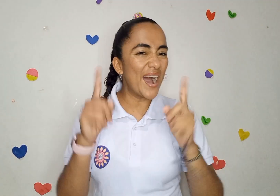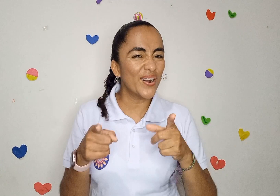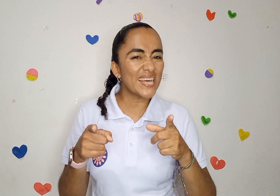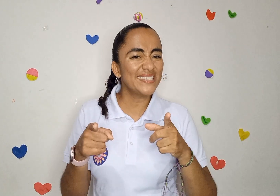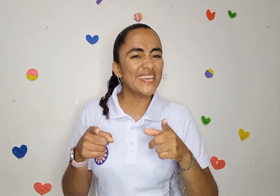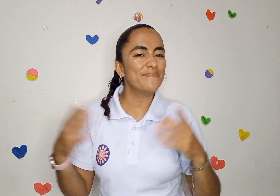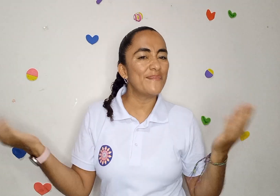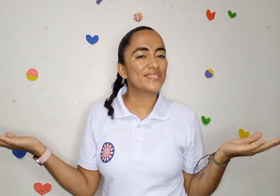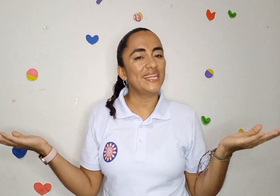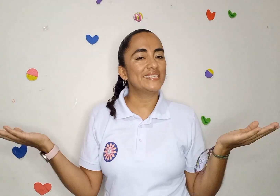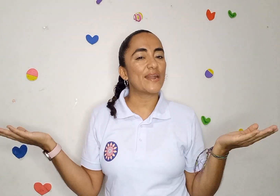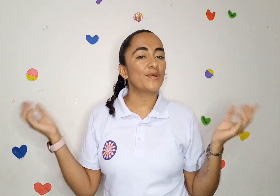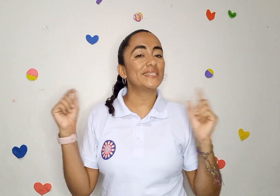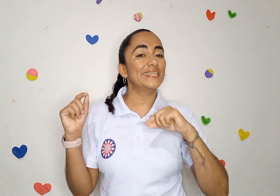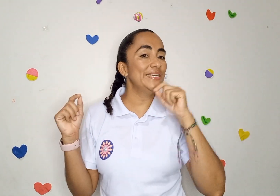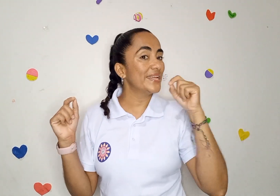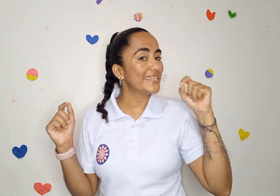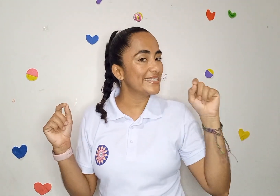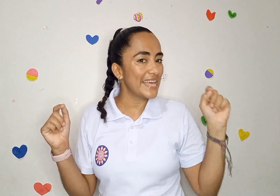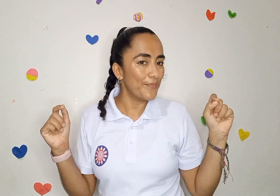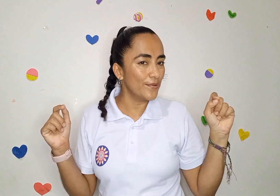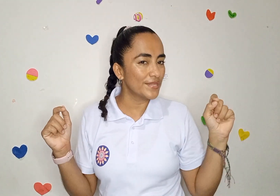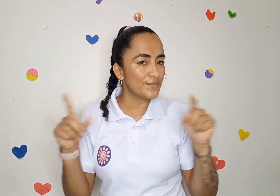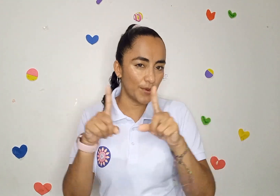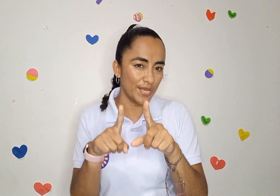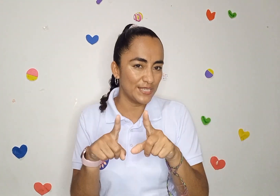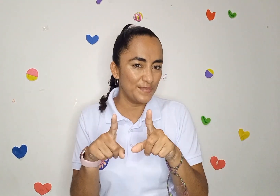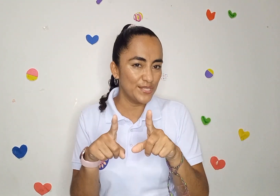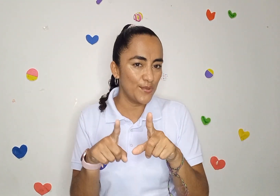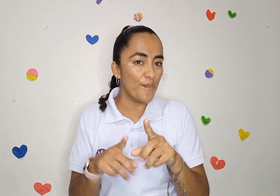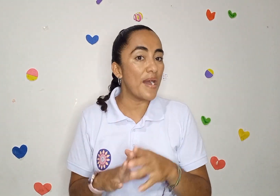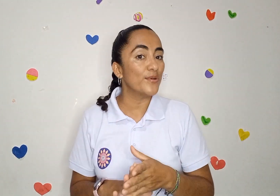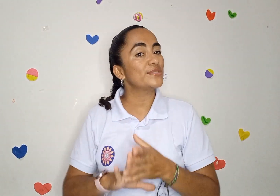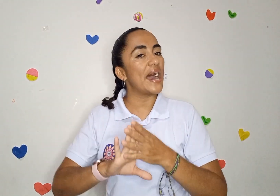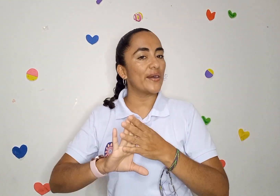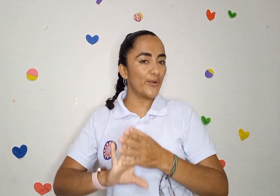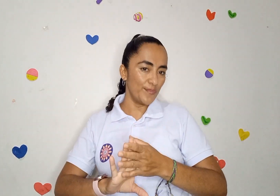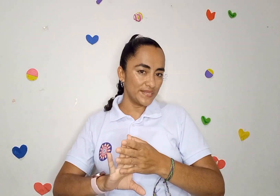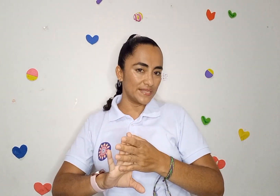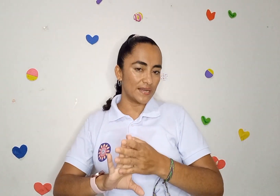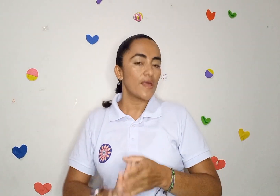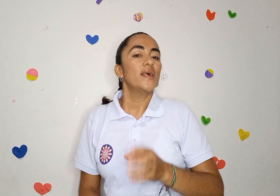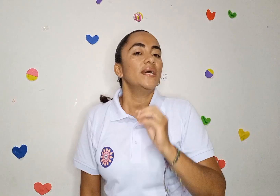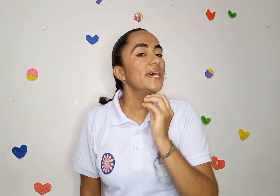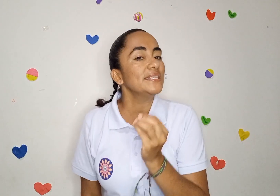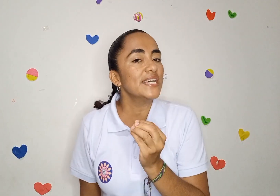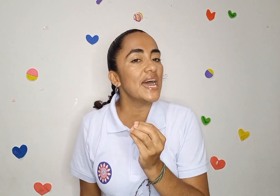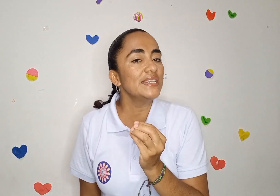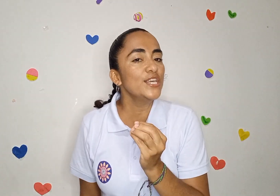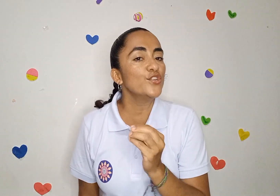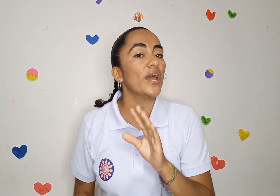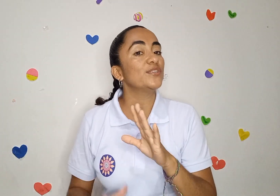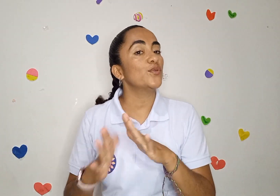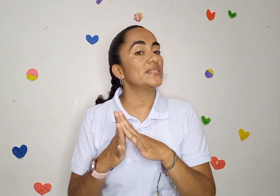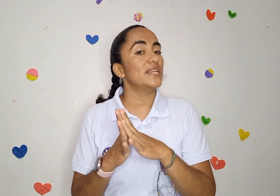Ahora sí, vamos a listar nuestras libretas de apuntes porque ya mismo vamos a comenzar. El Día del Niño es una